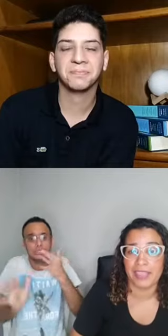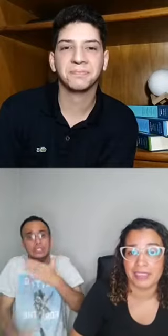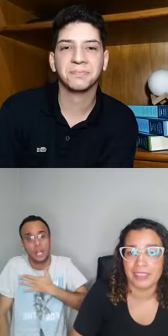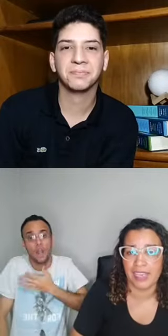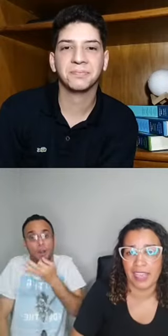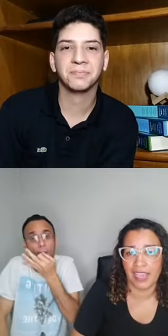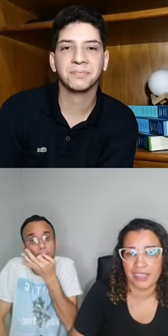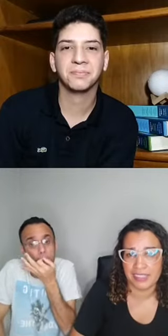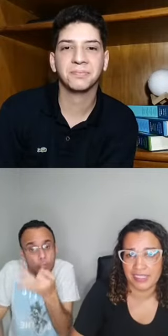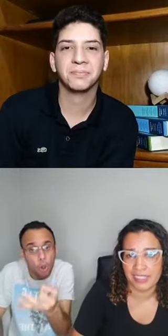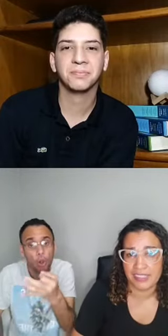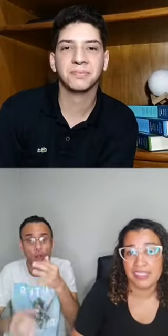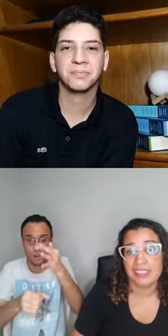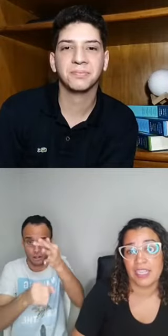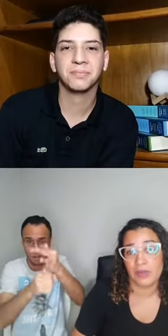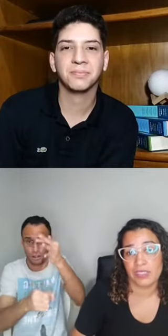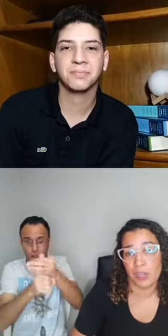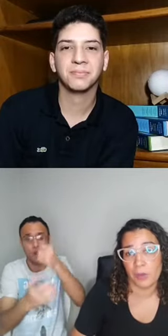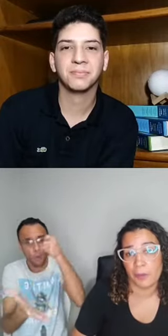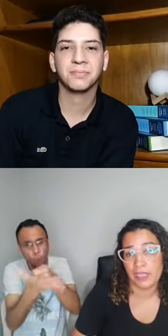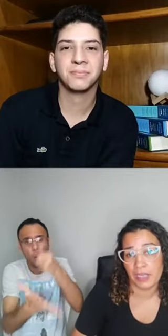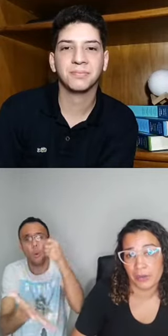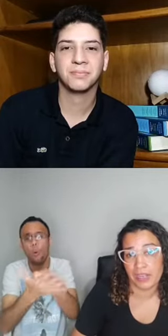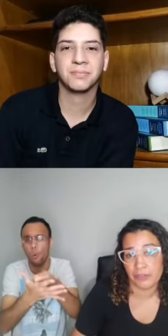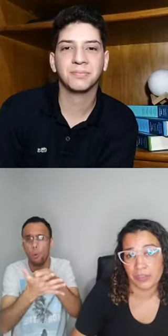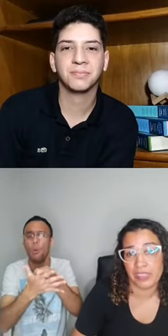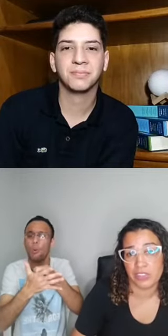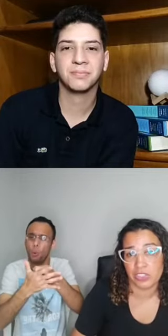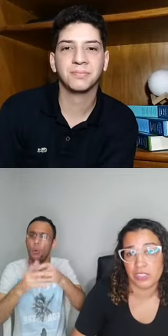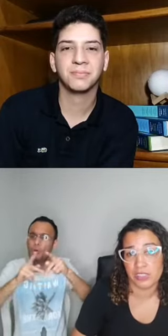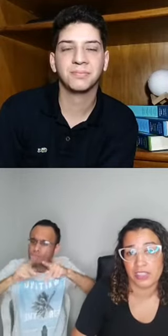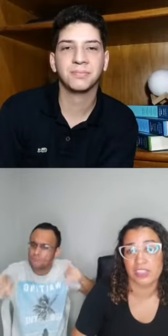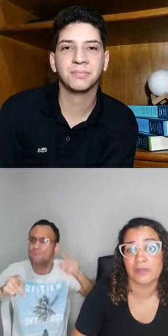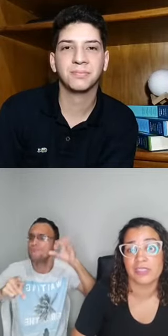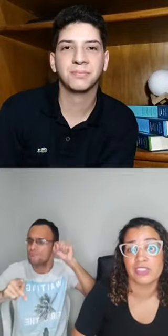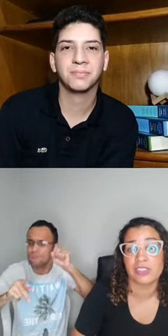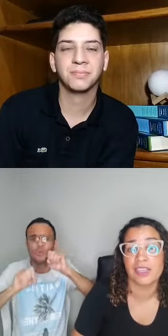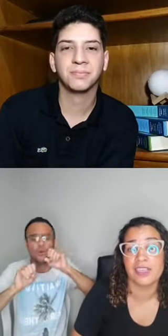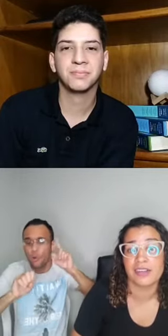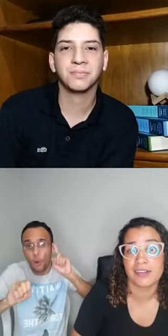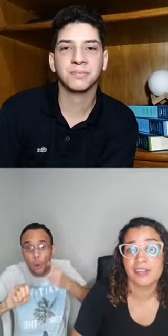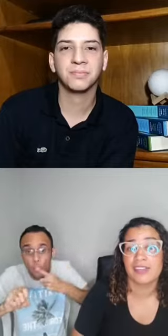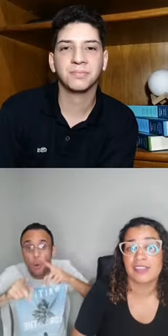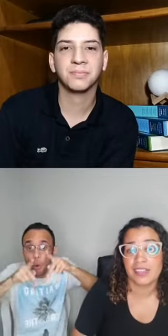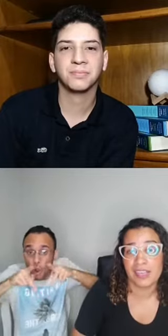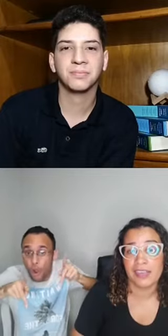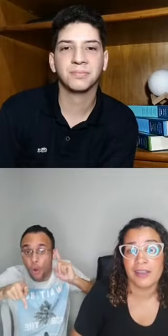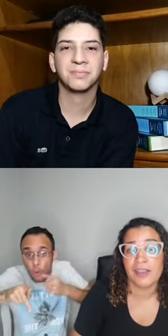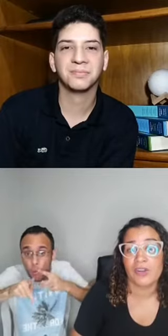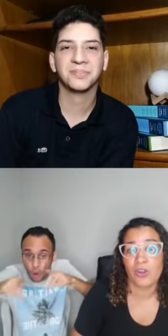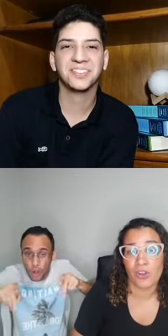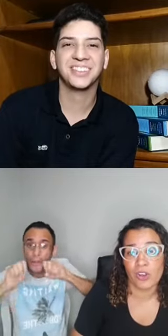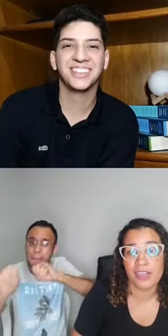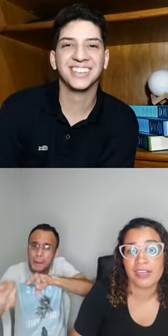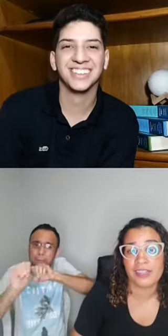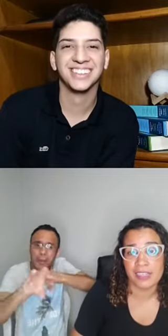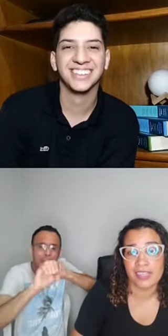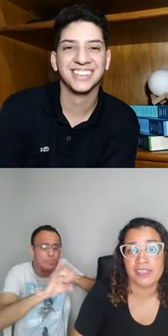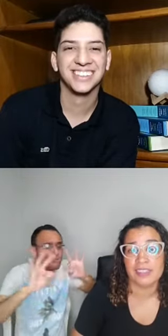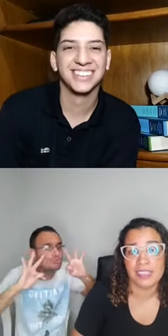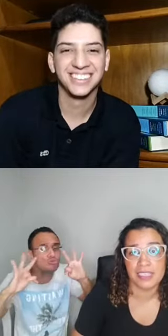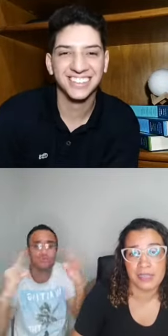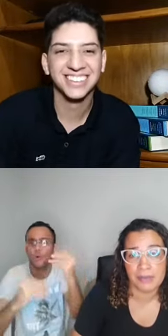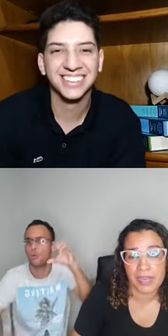Na paciência. Então, assim, opinião e na Fiat, a gente vai me assistindo aí, ó, né? Coloca,